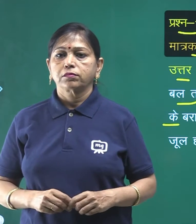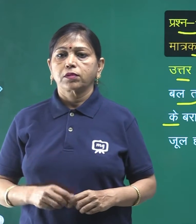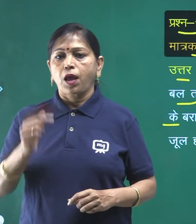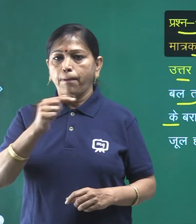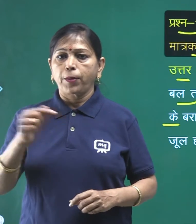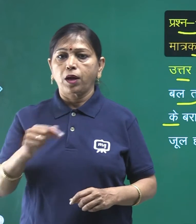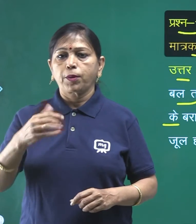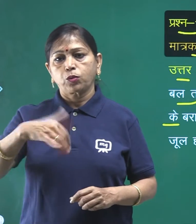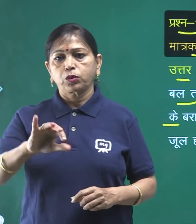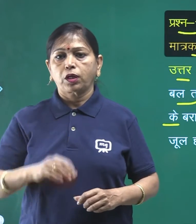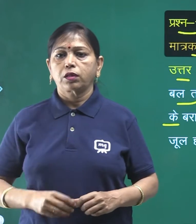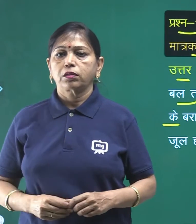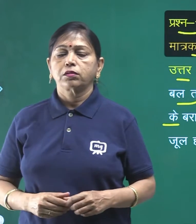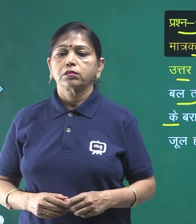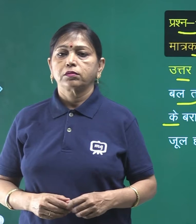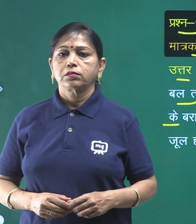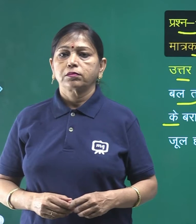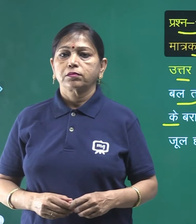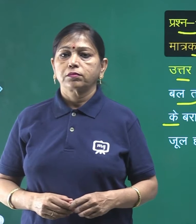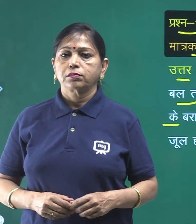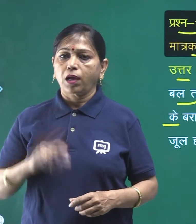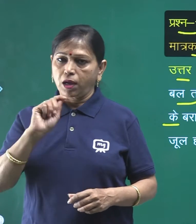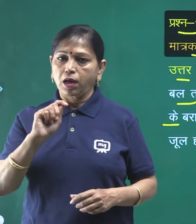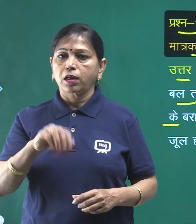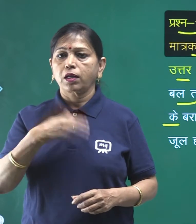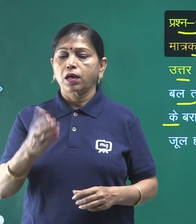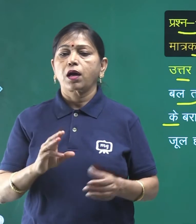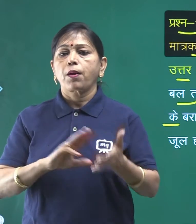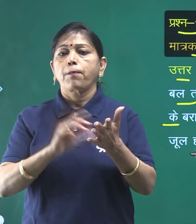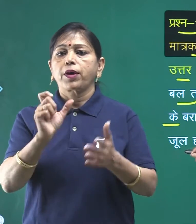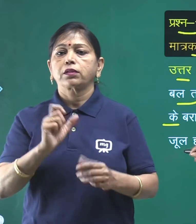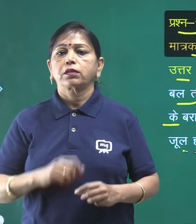बराबर होता है। कार्य का मात्रक